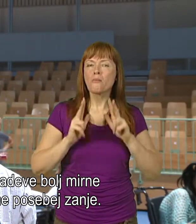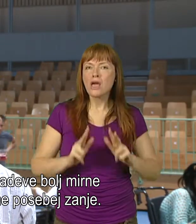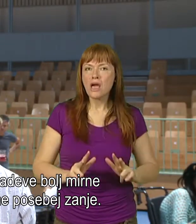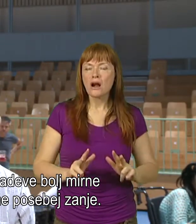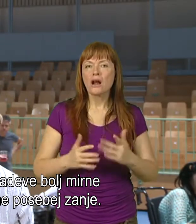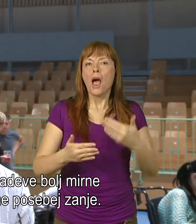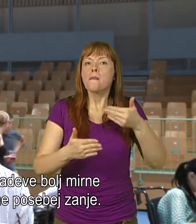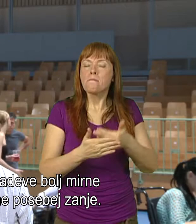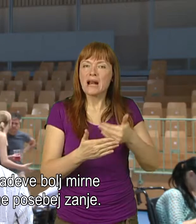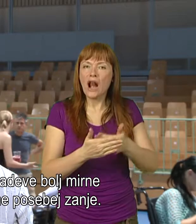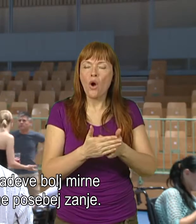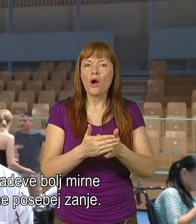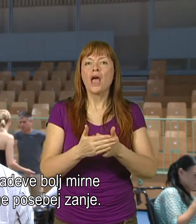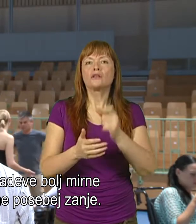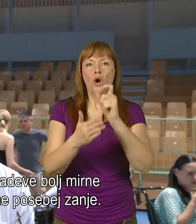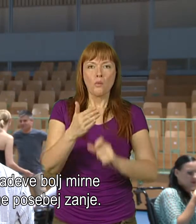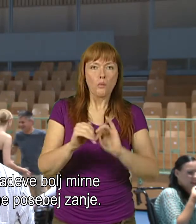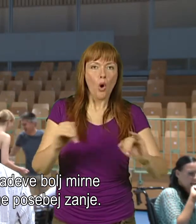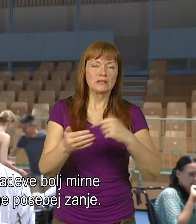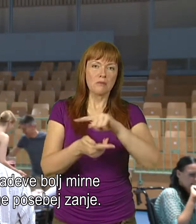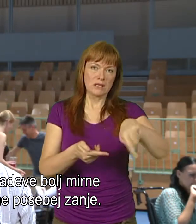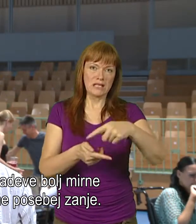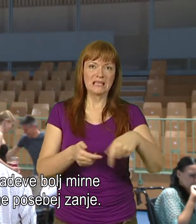in so prilagojene pač posebej za njih.